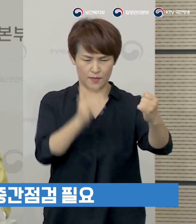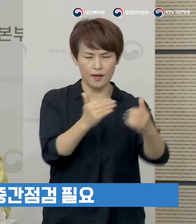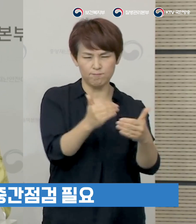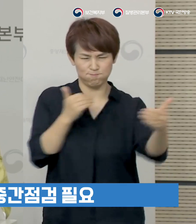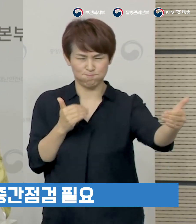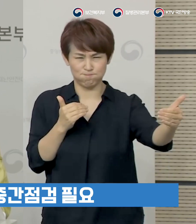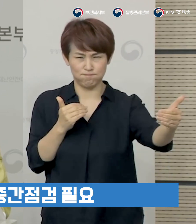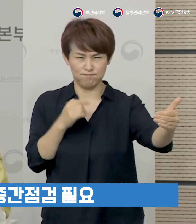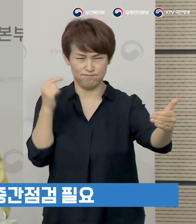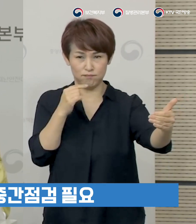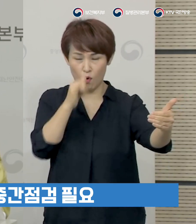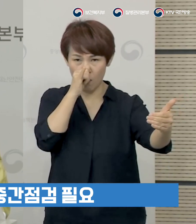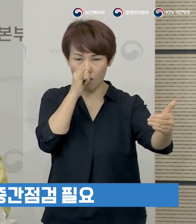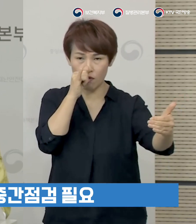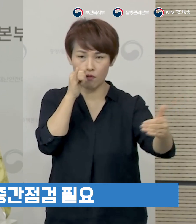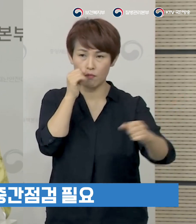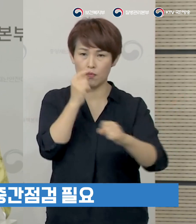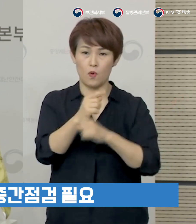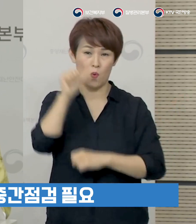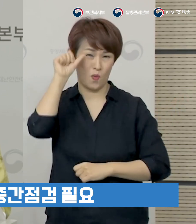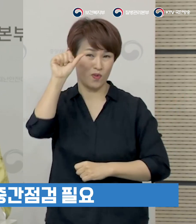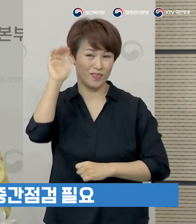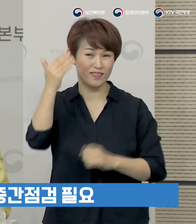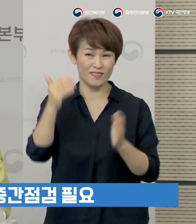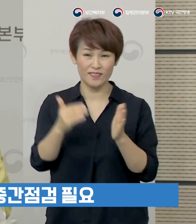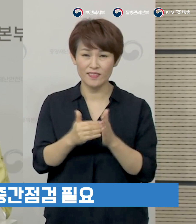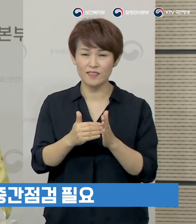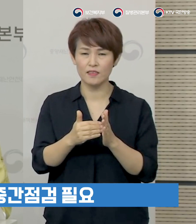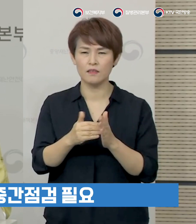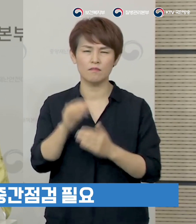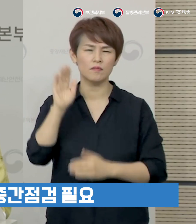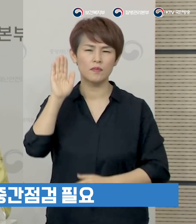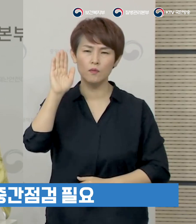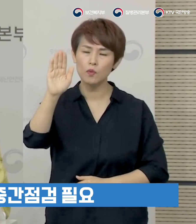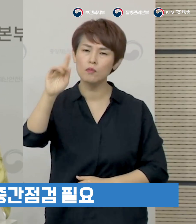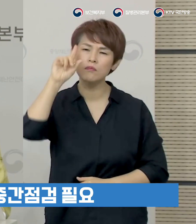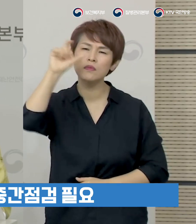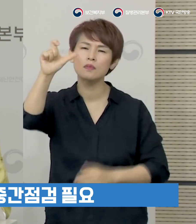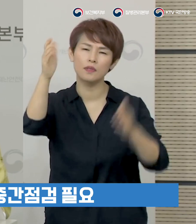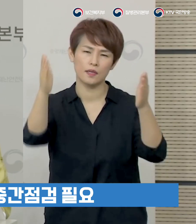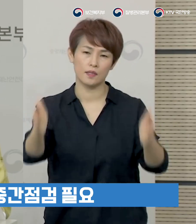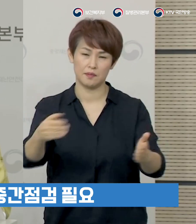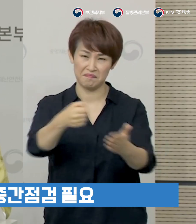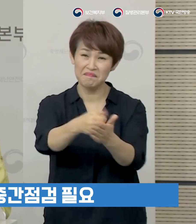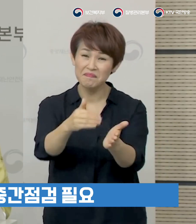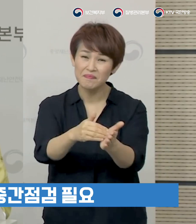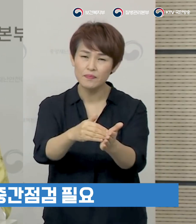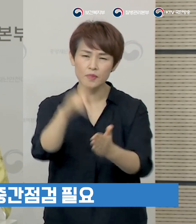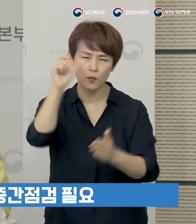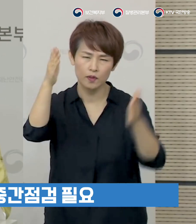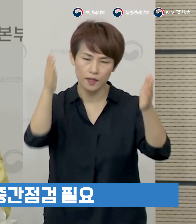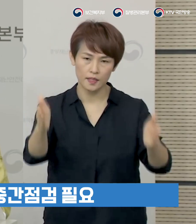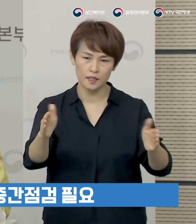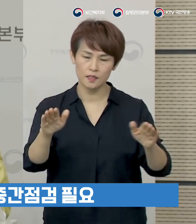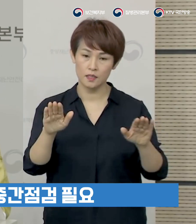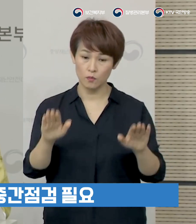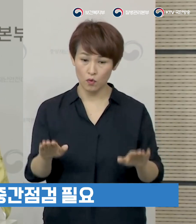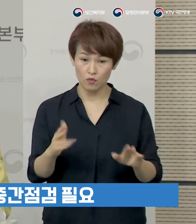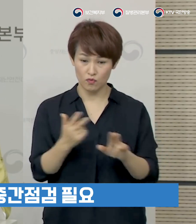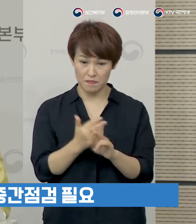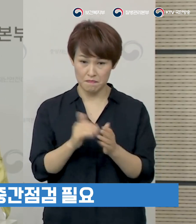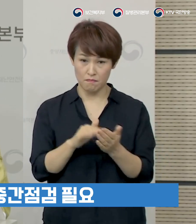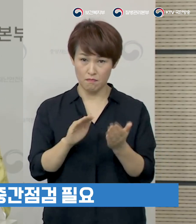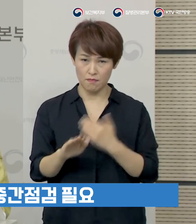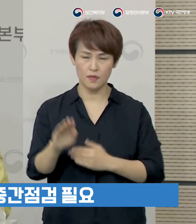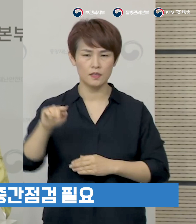이제 5일째 되는 날입니다. 앞으로 저희가 보름을 이제 예정을 했으니까 이번 주를 이제 지나면서